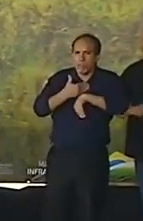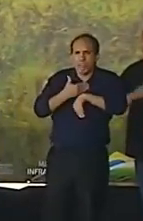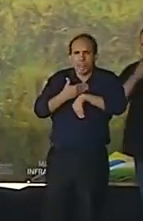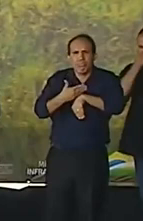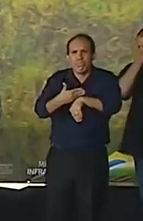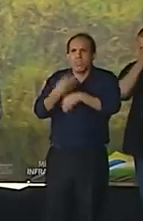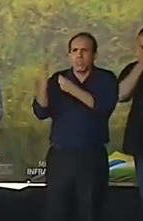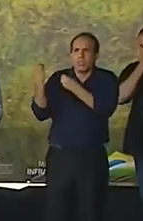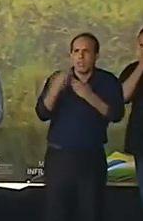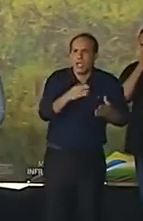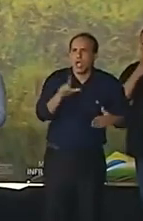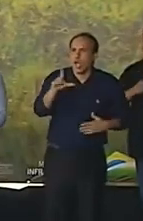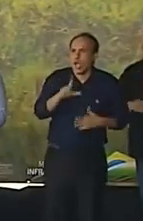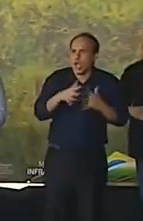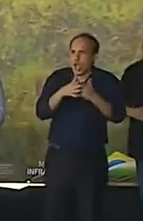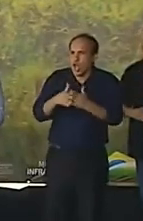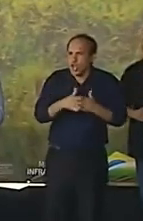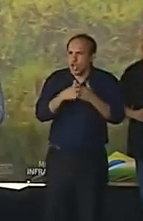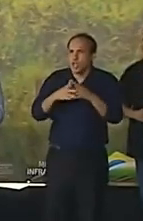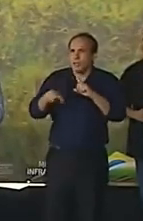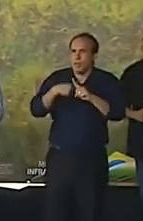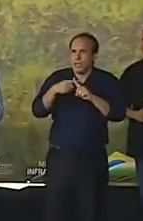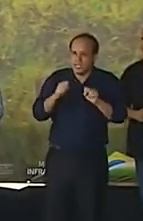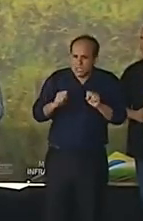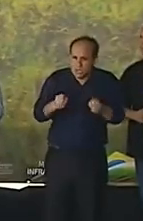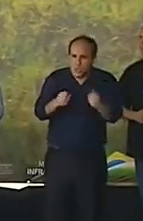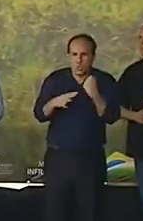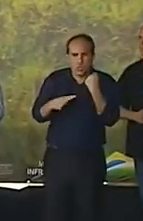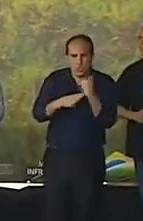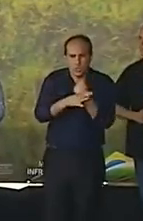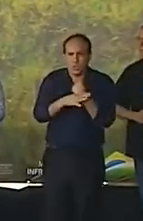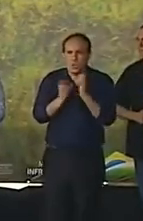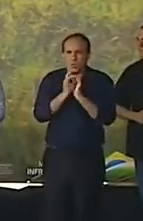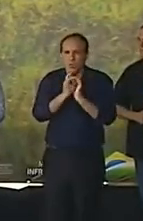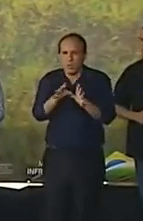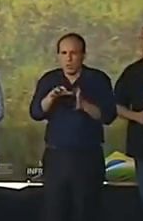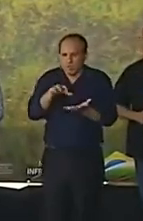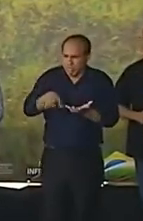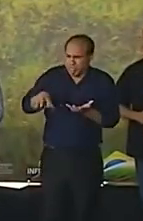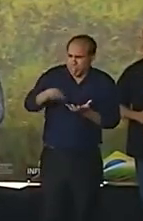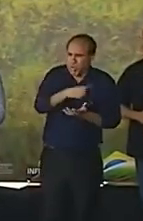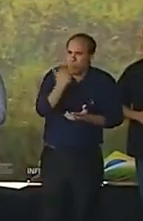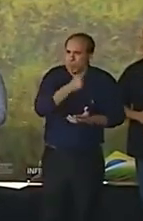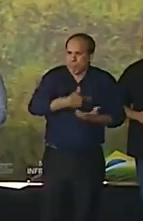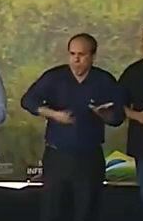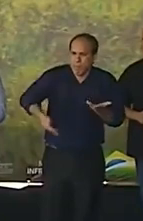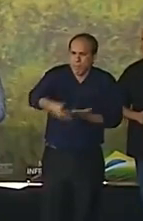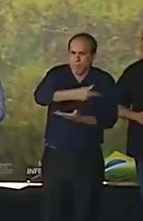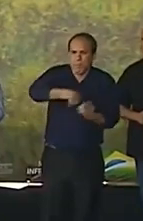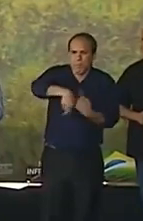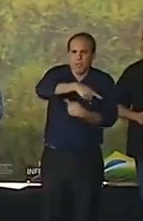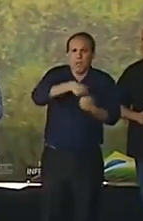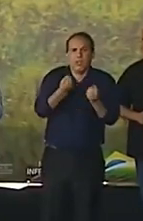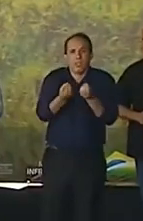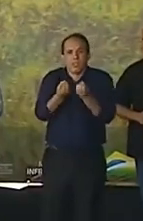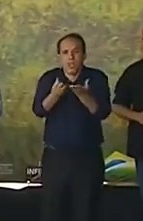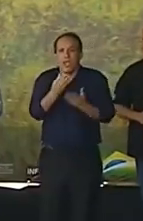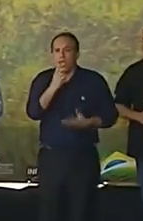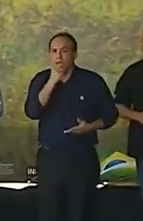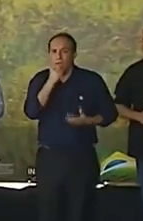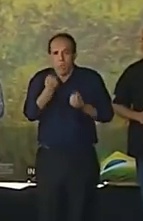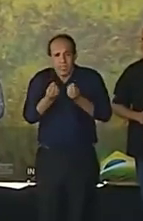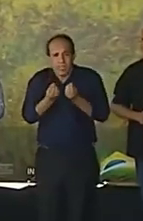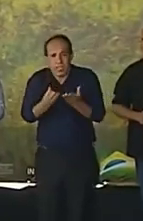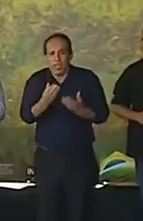provendo logística, segurança, permitindo que os nossos canteiros funcionassem, disciplinando o trânsito, levando água, comida,